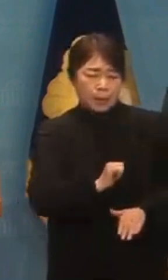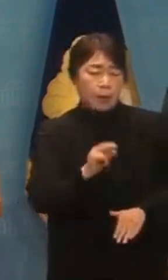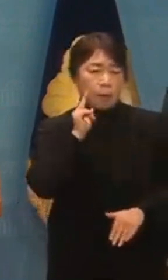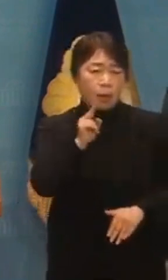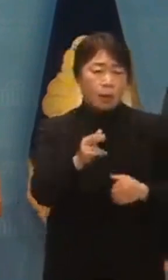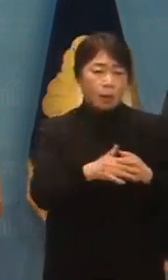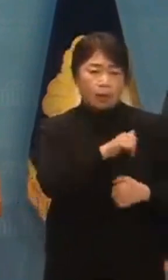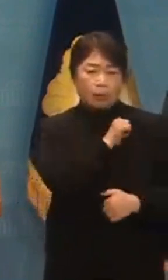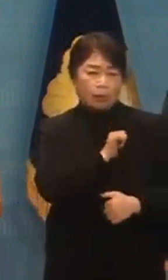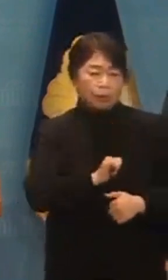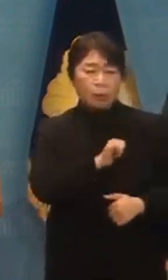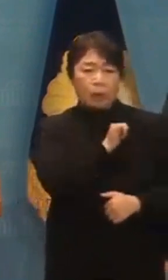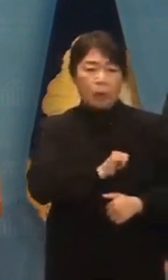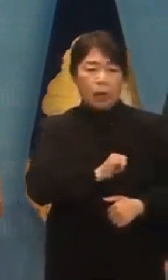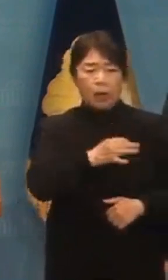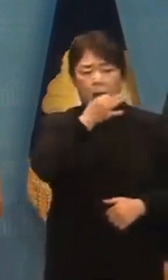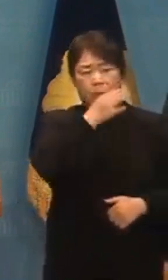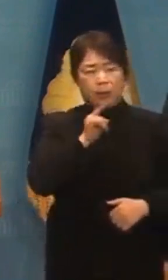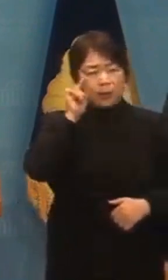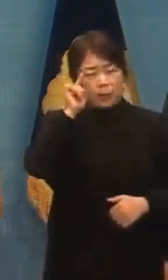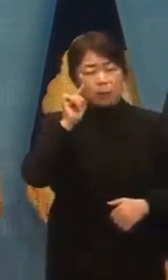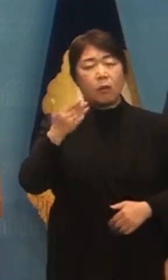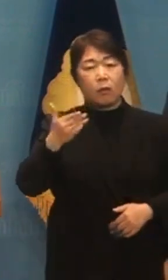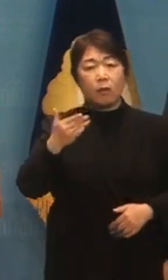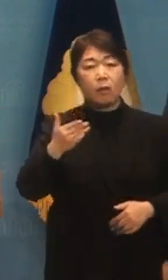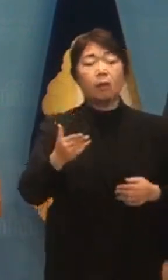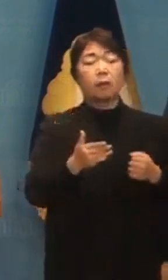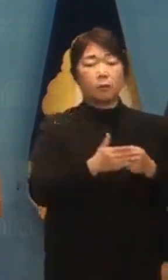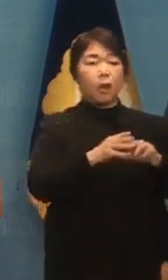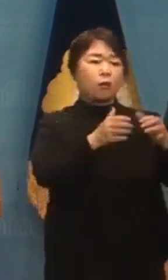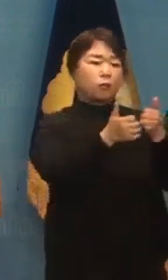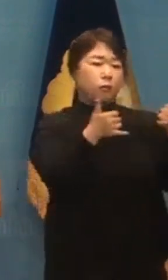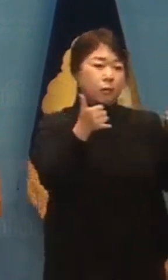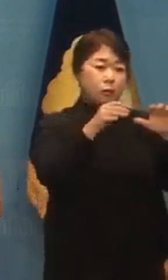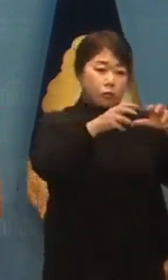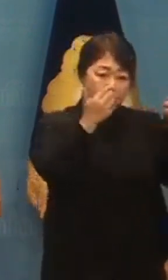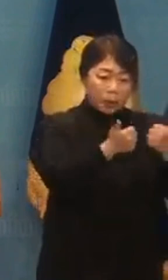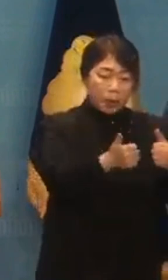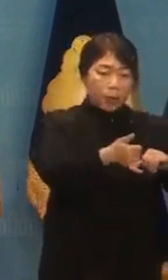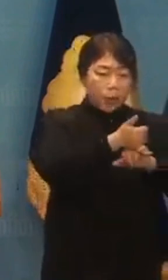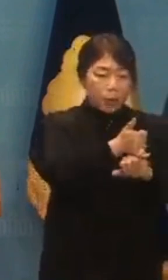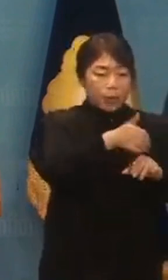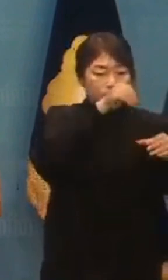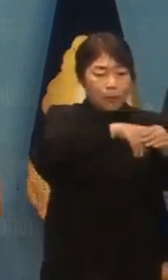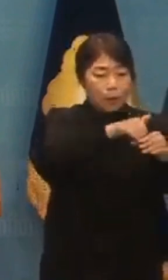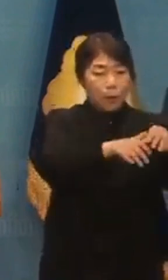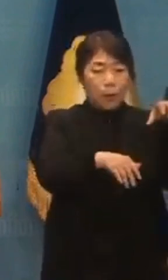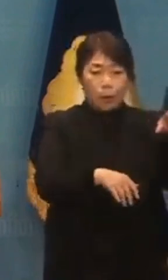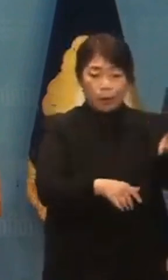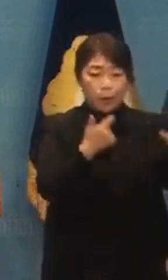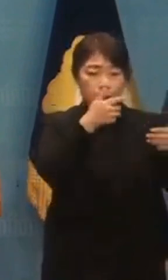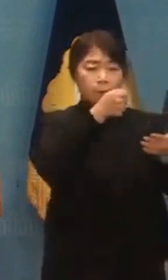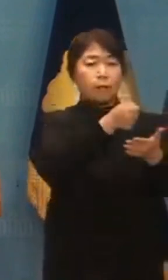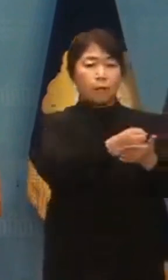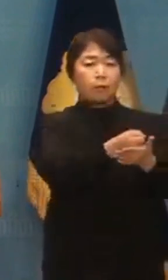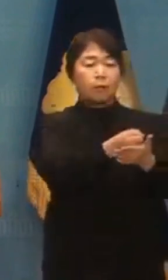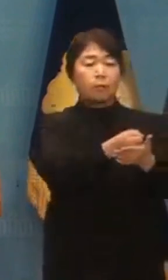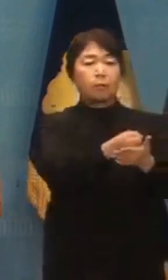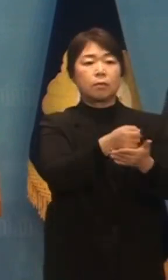지경에 이르렀습니다. 반드시 국회에서 선거구 획정위원회의